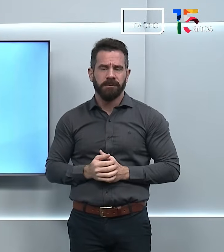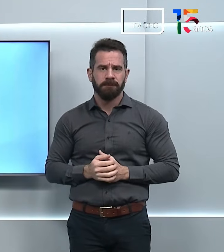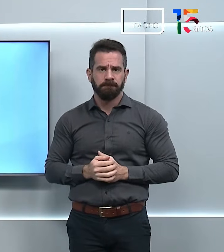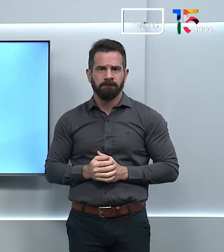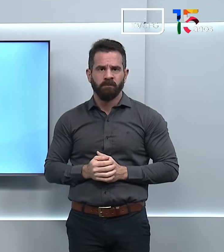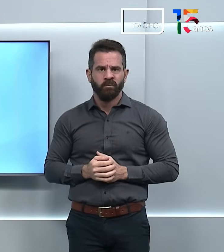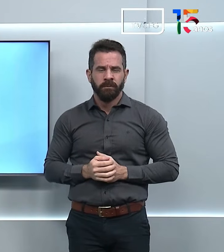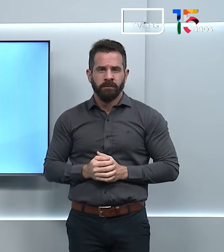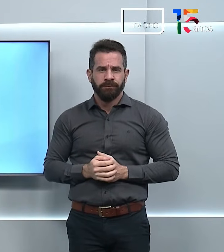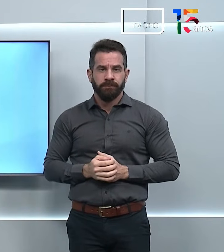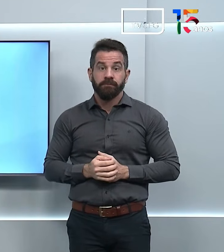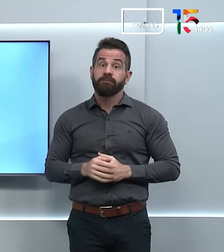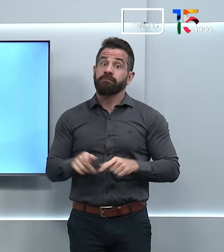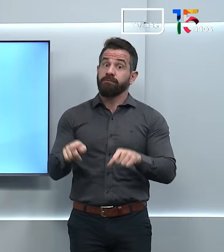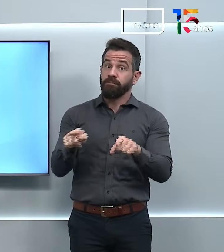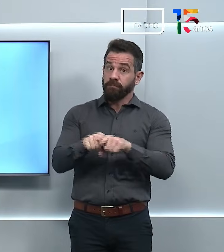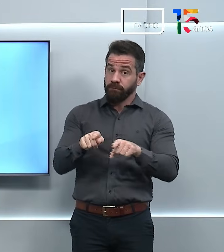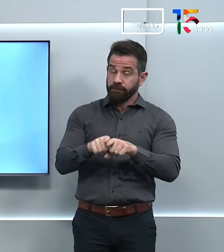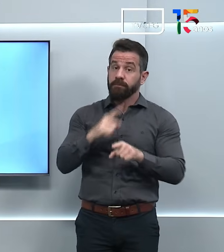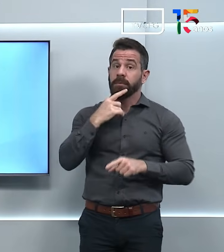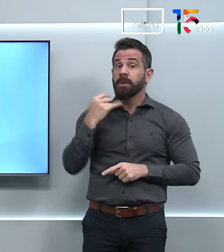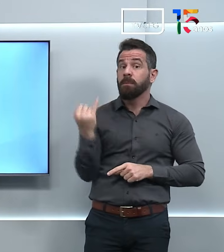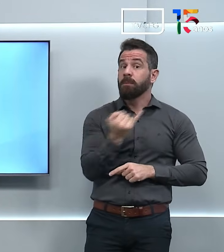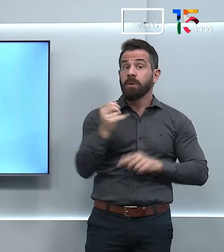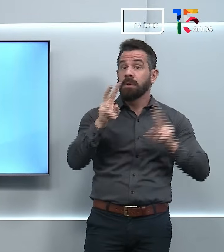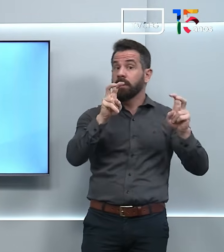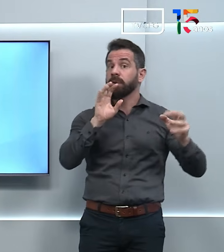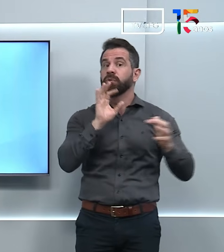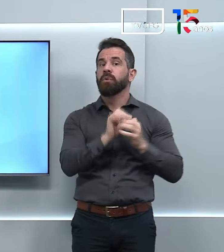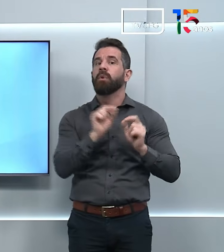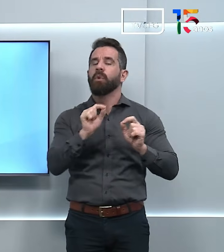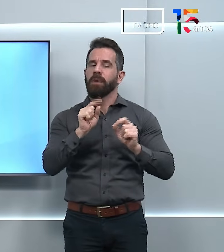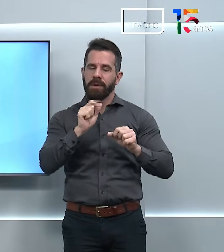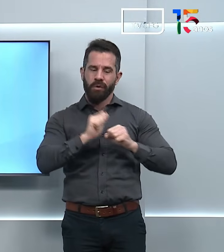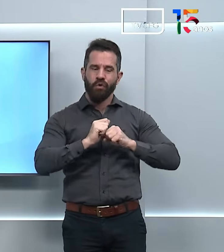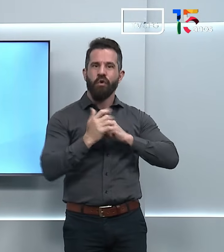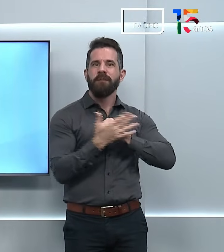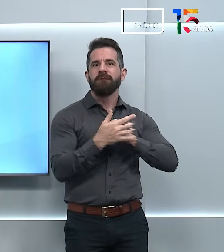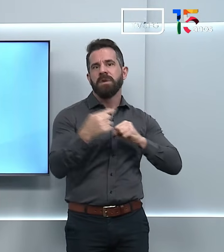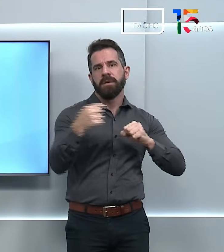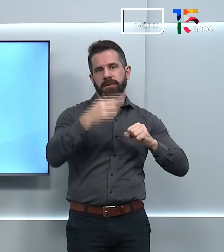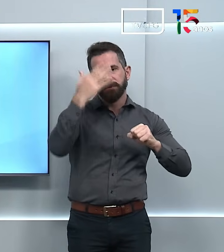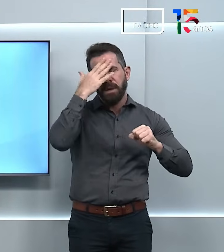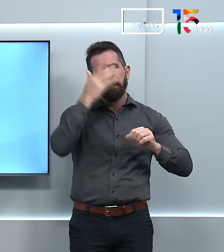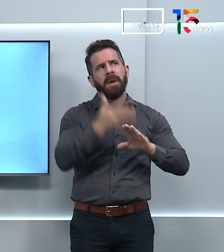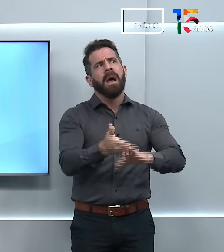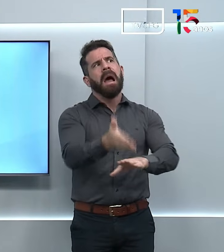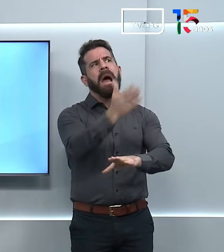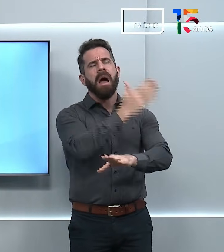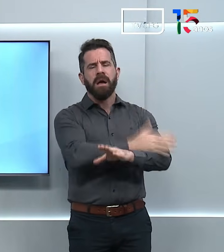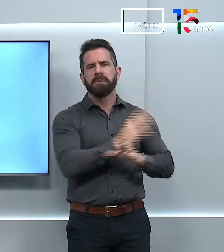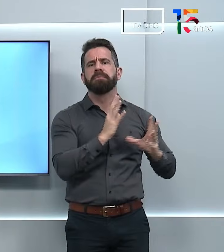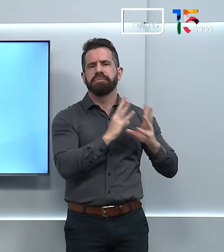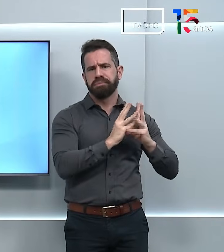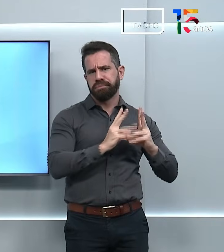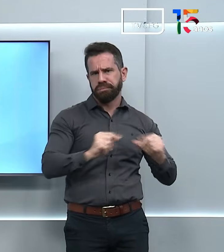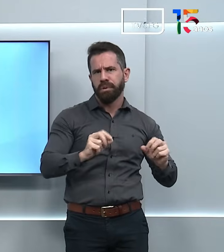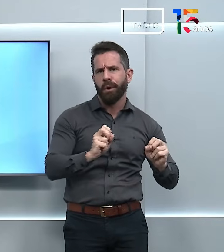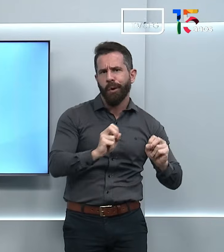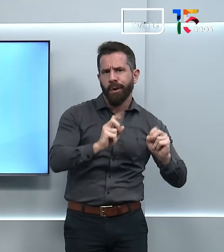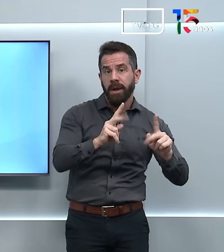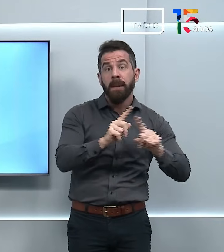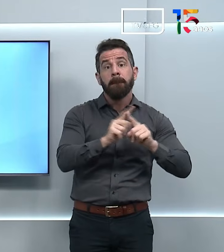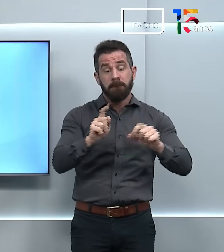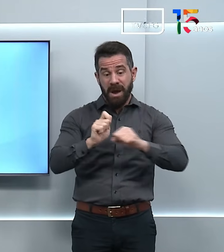E outra coisa importante é pensar sobre a Covid-19. O pior momento da pandemia já passou, né? Isso a gente já sabe. Mas a